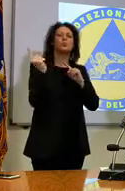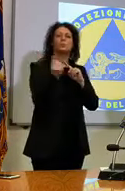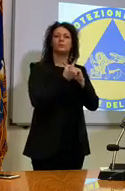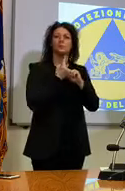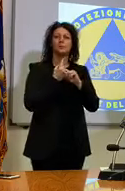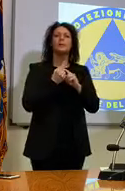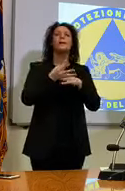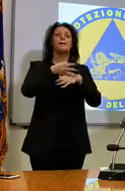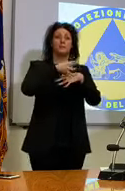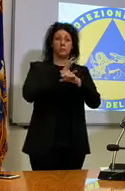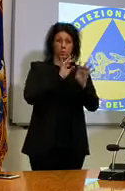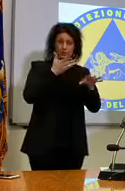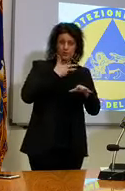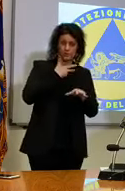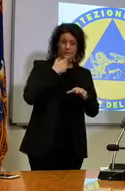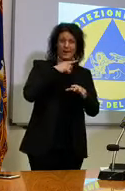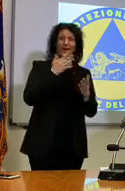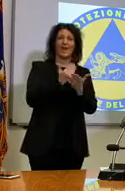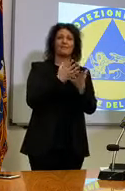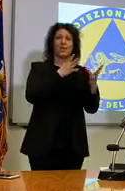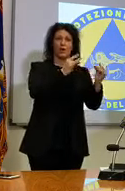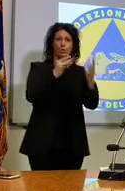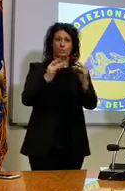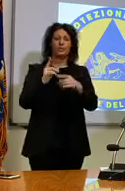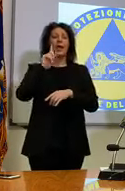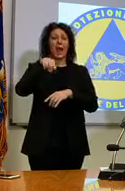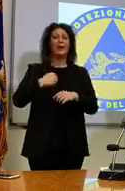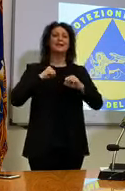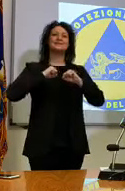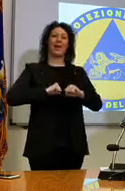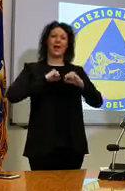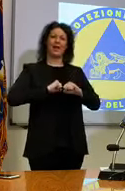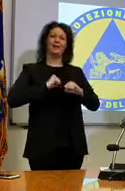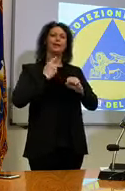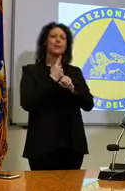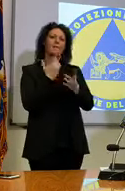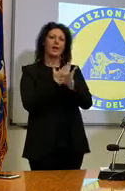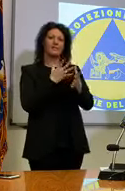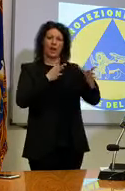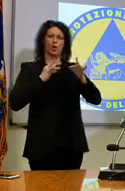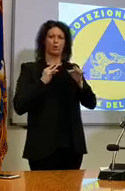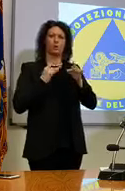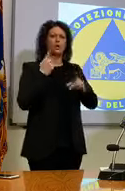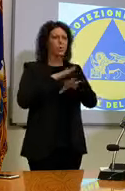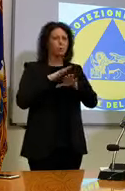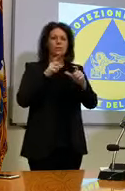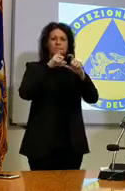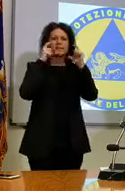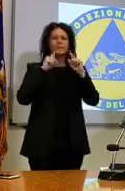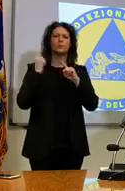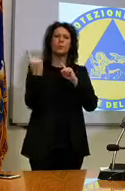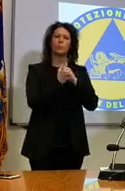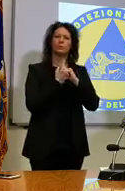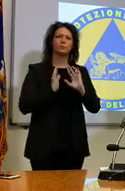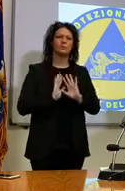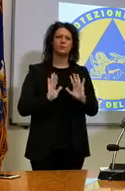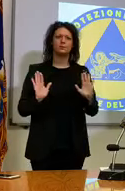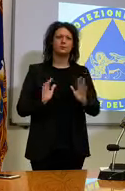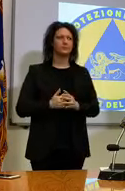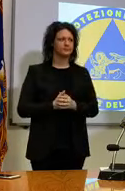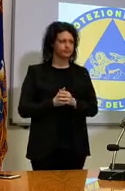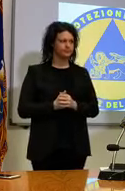altri, i negativi, quei sani per non essere contagiati, punto. Il collega Filippo ancora? No. No, ha